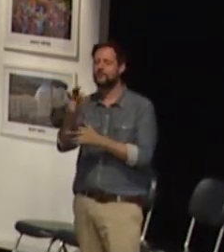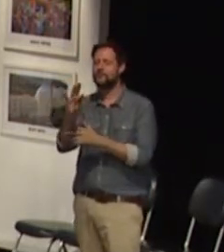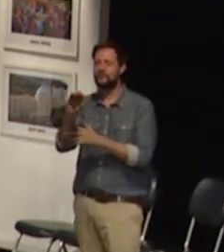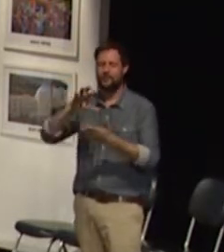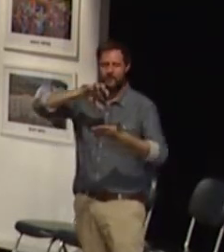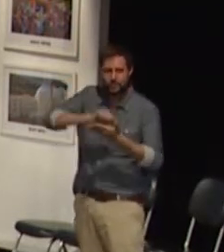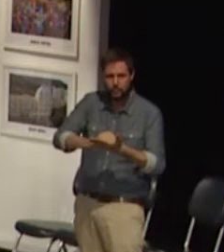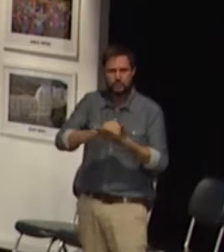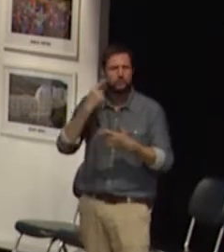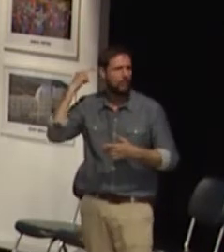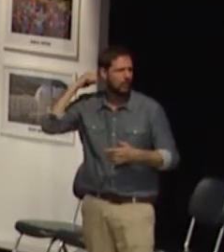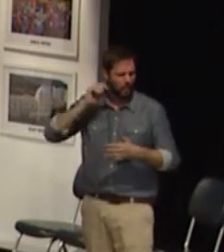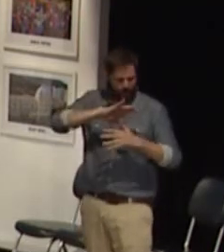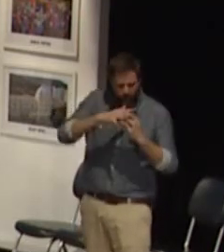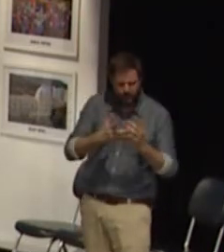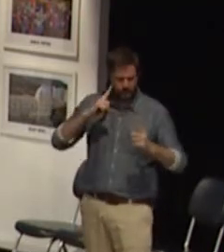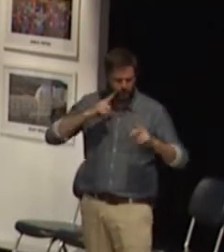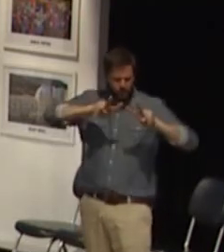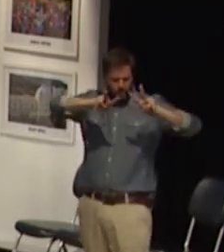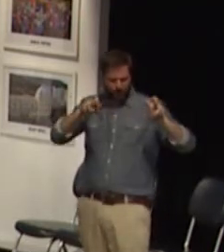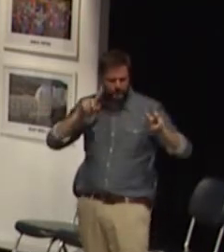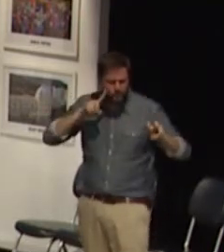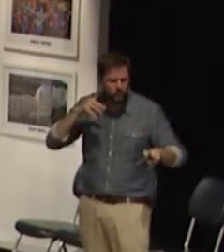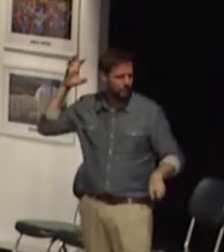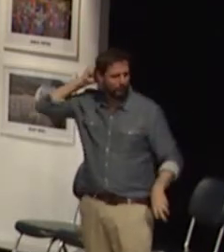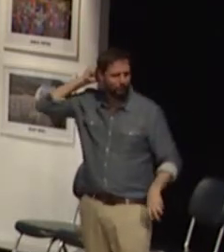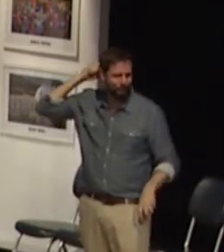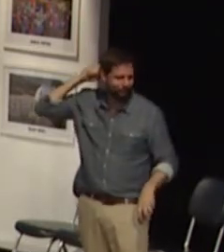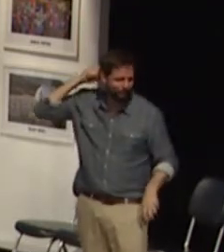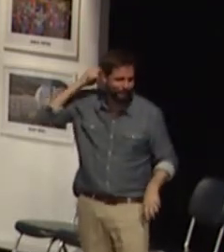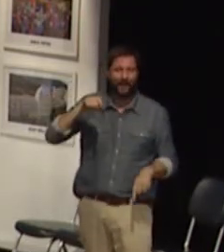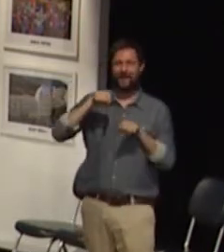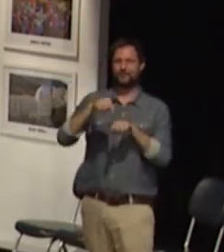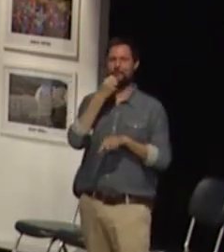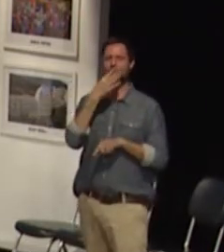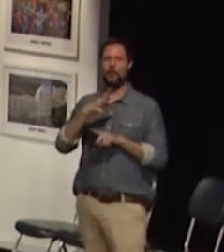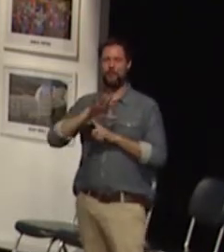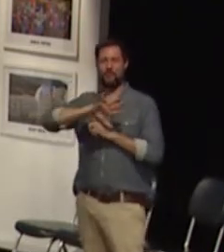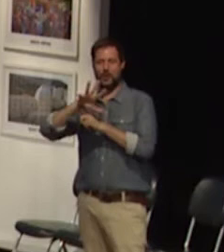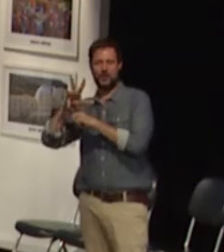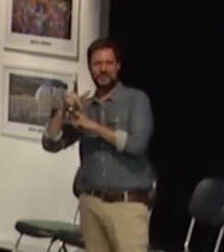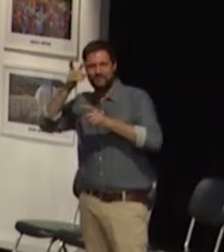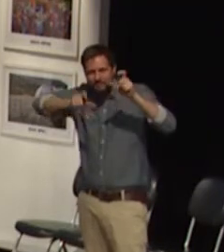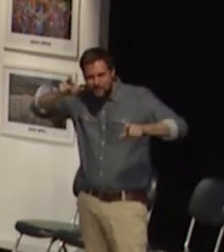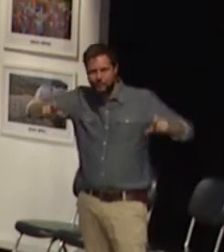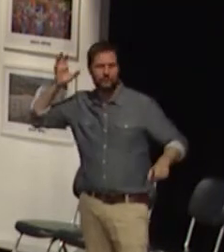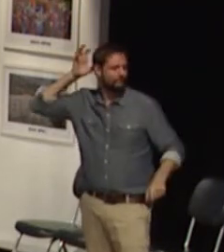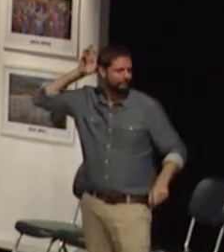Né? Parece tipo um registro, ficou registrado sobre isso, porque agora está registrado, agora todo mundo sabe